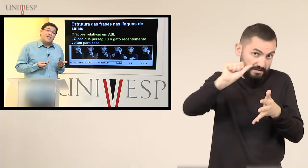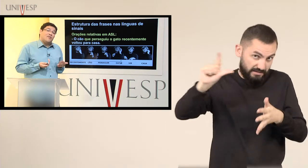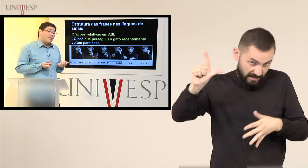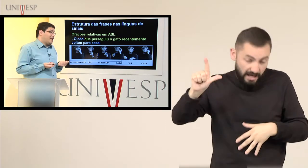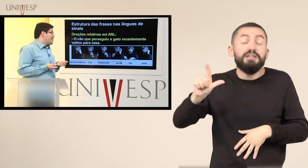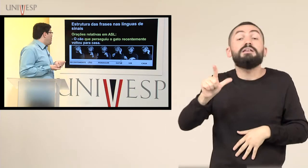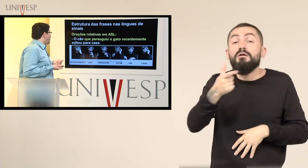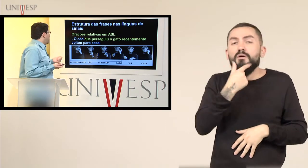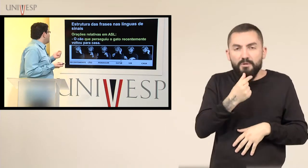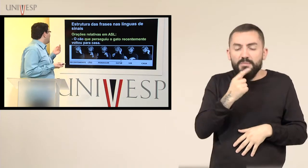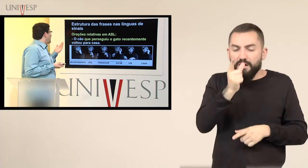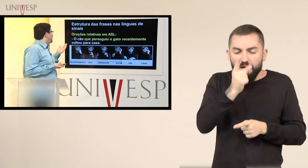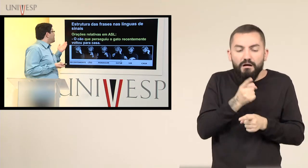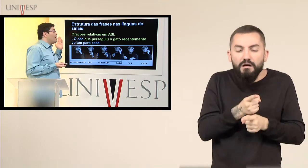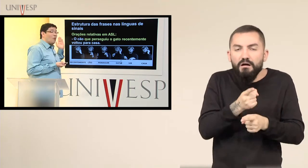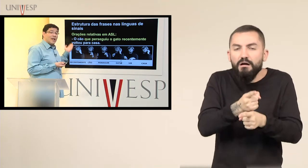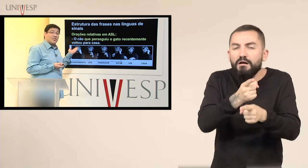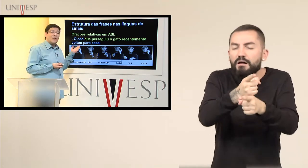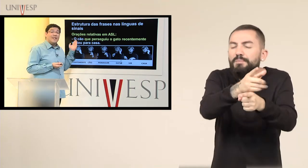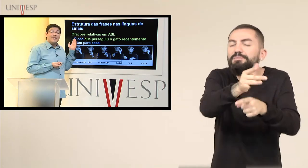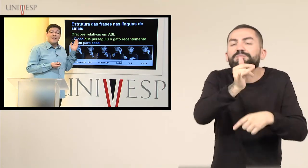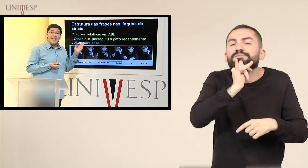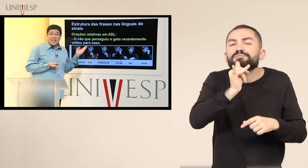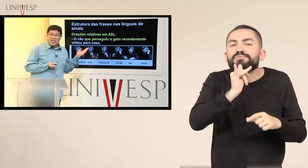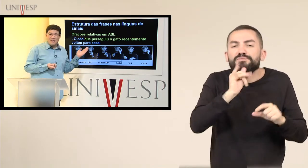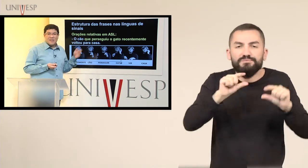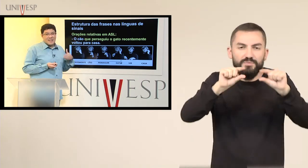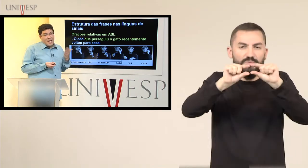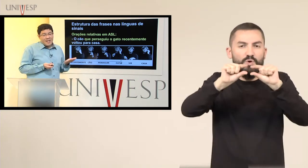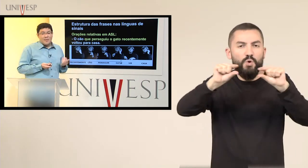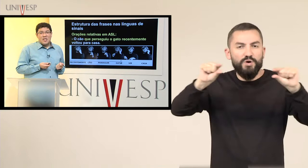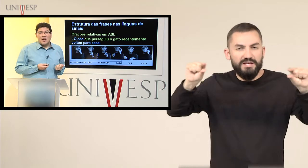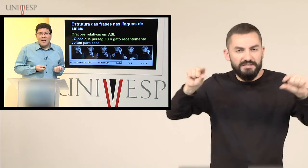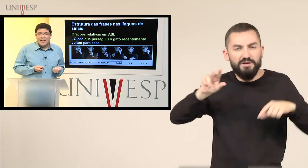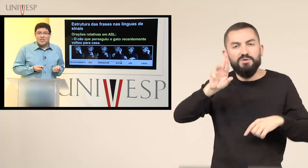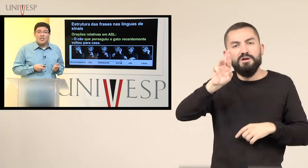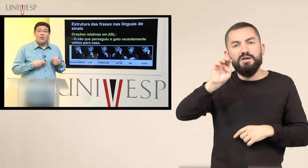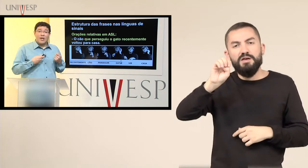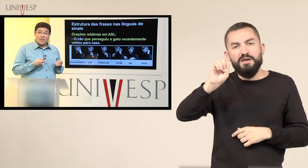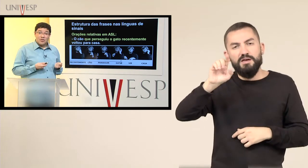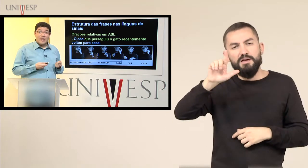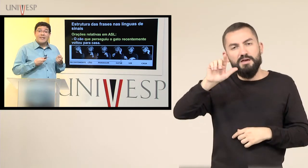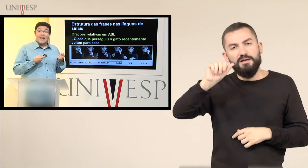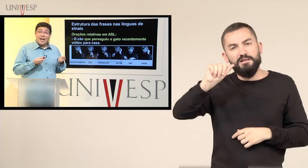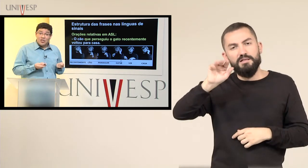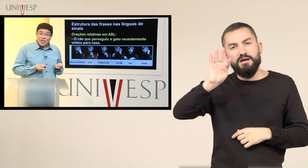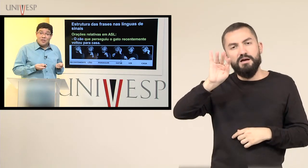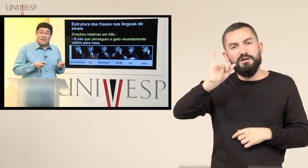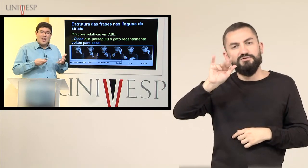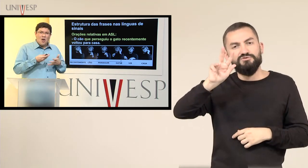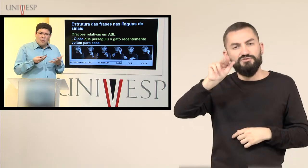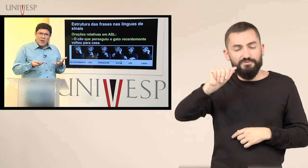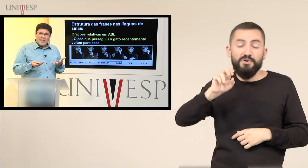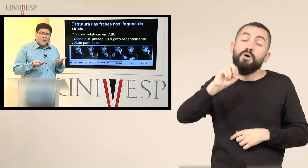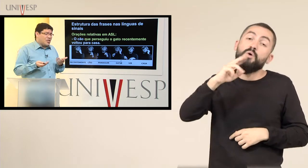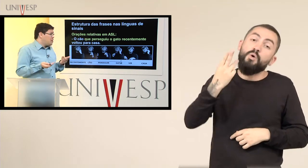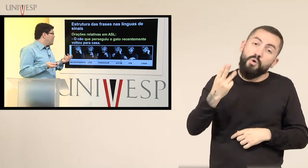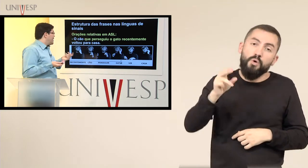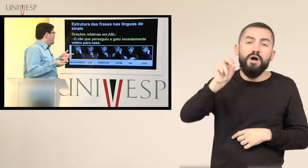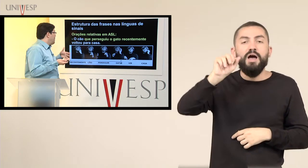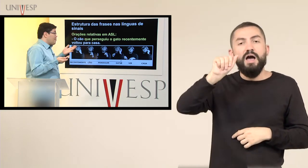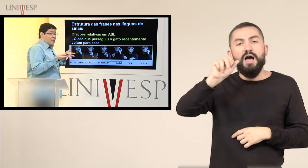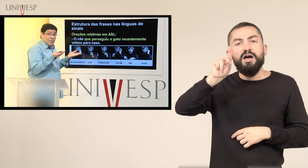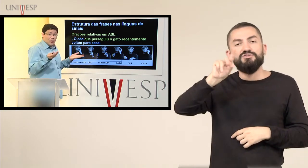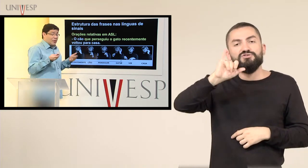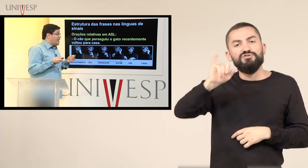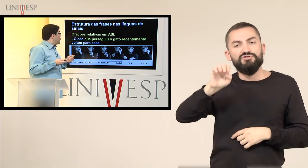ele observou, por exemplo, nas chamadas orações relativas, também chamadas de orações adjetivas. Uma oração adjetiva